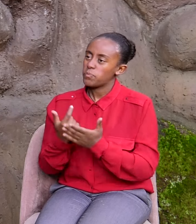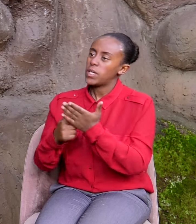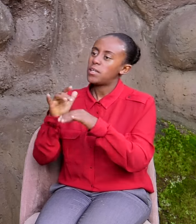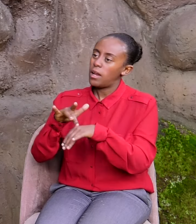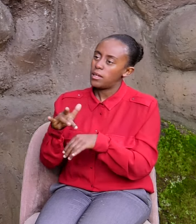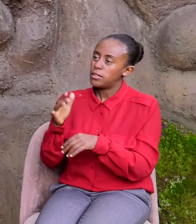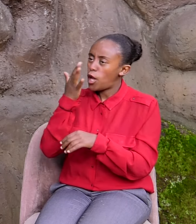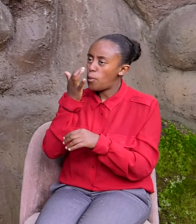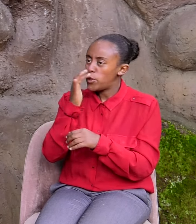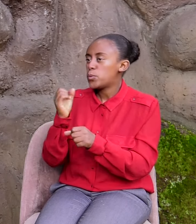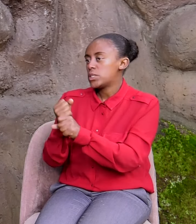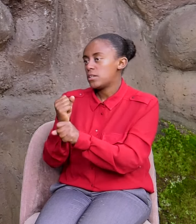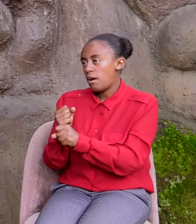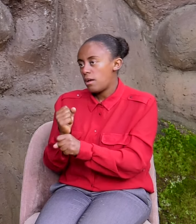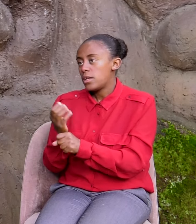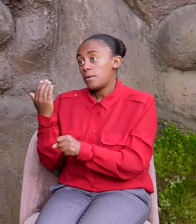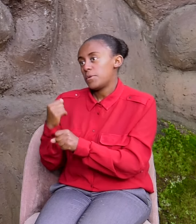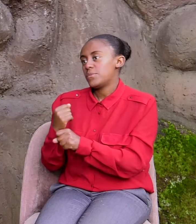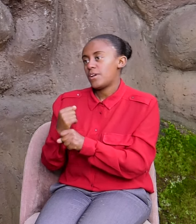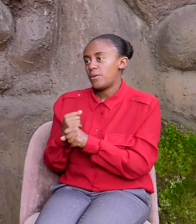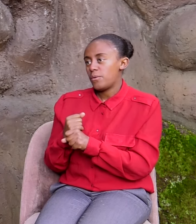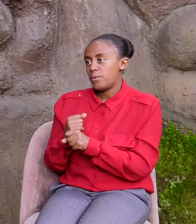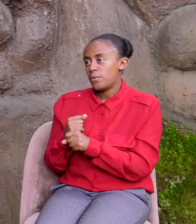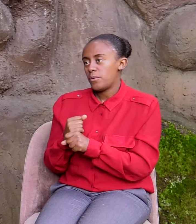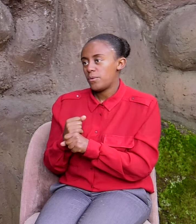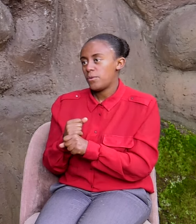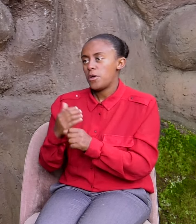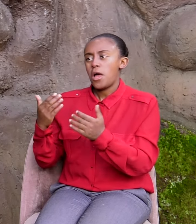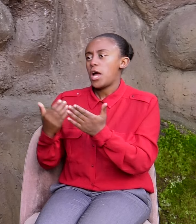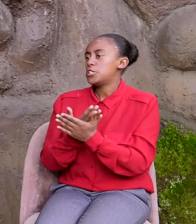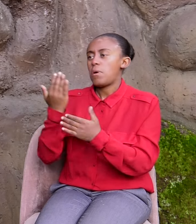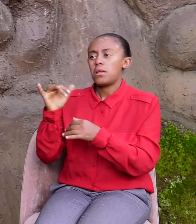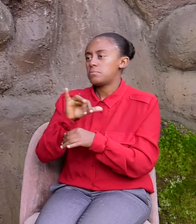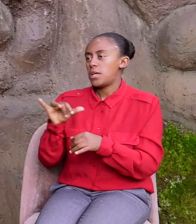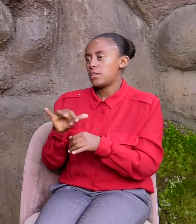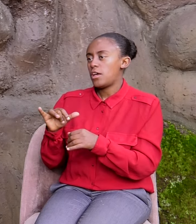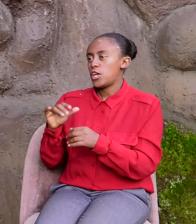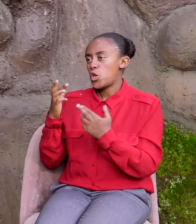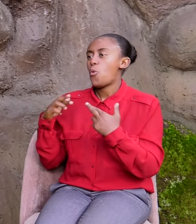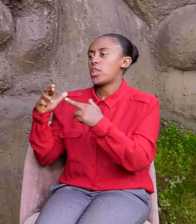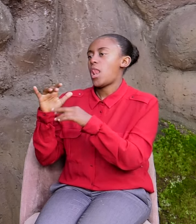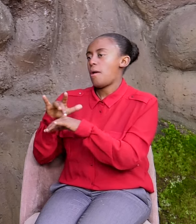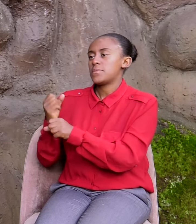እዛ ላይም ያው የተለመደውን ስራ ነበር የምሰራው፣ ልክ አዲስ ማለዳ ስራው እንደነበረው።